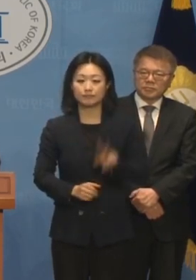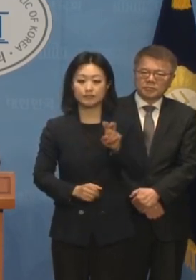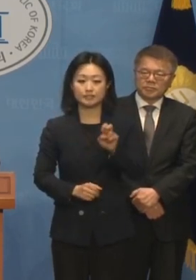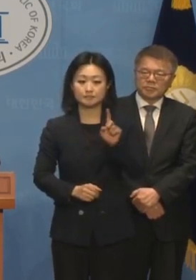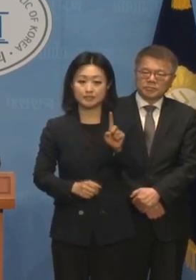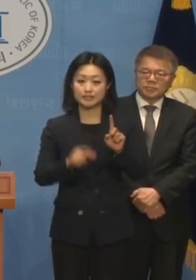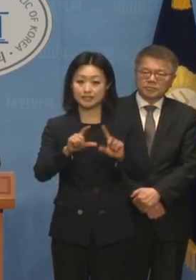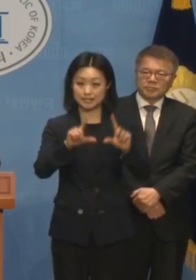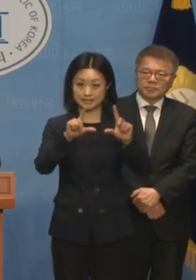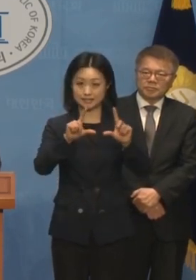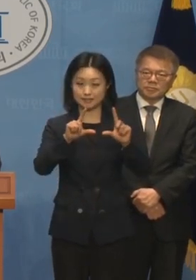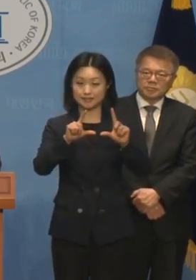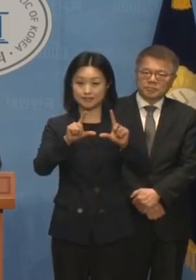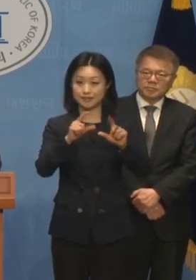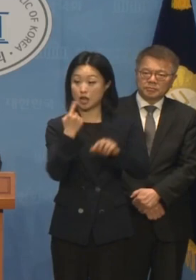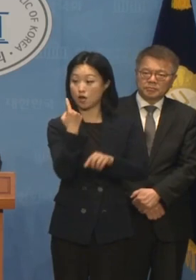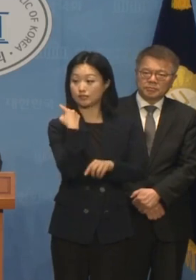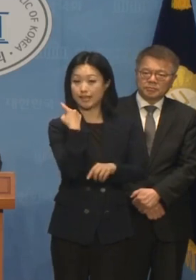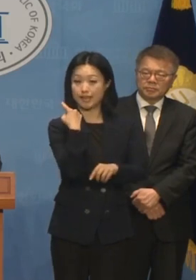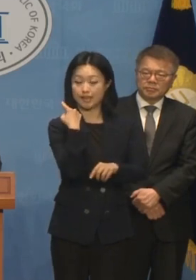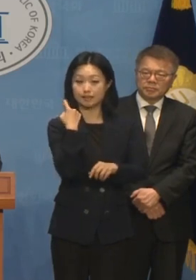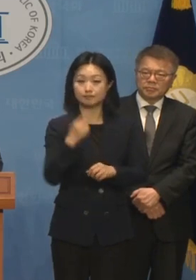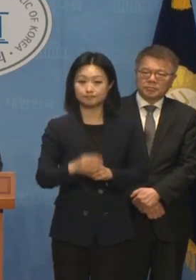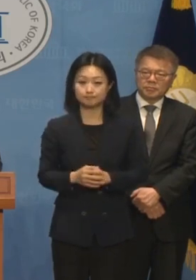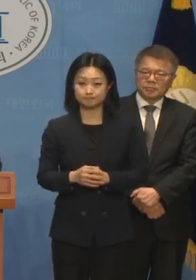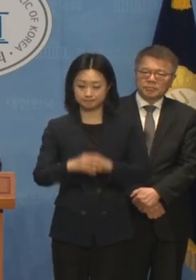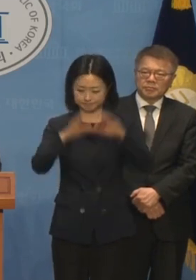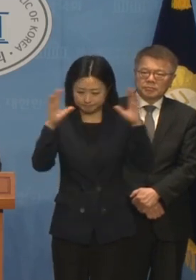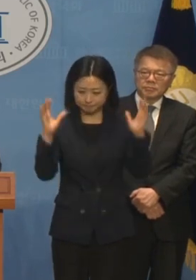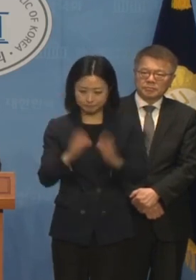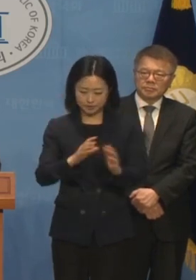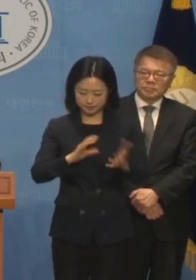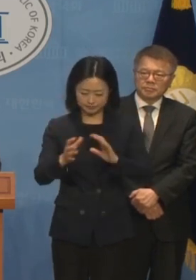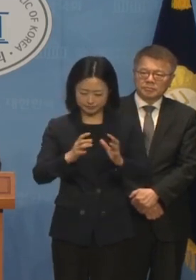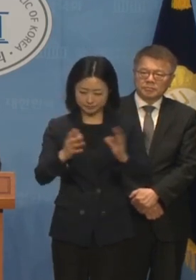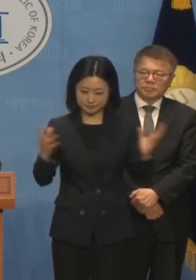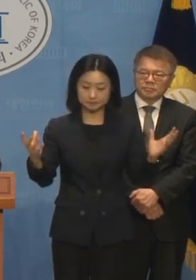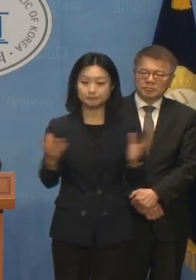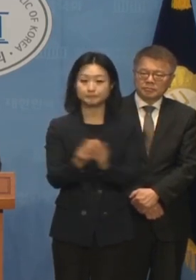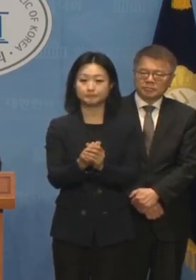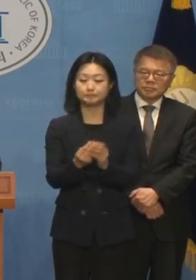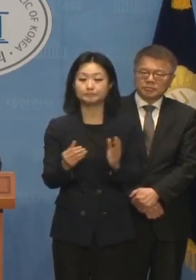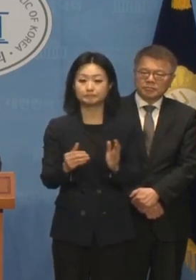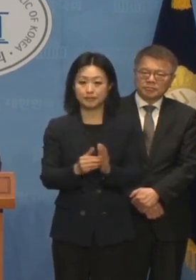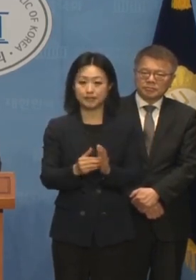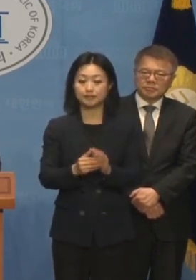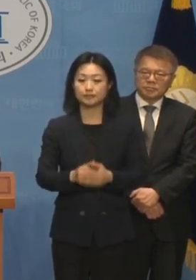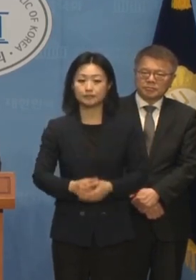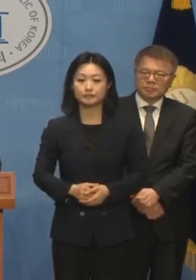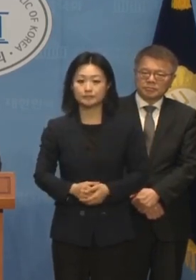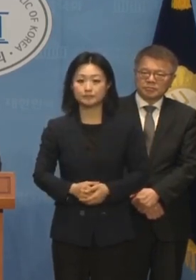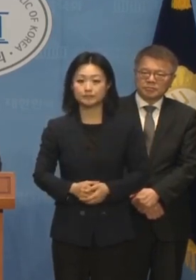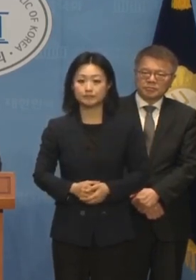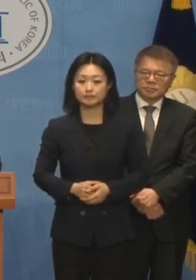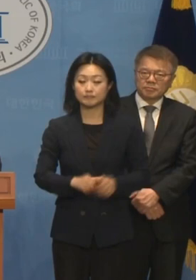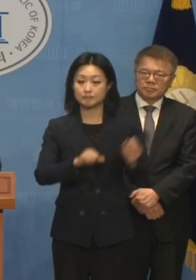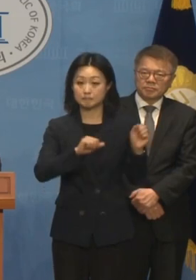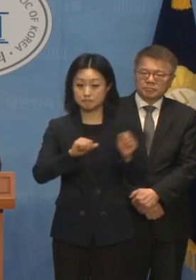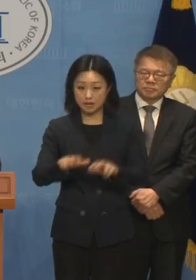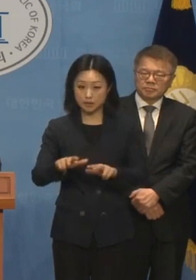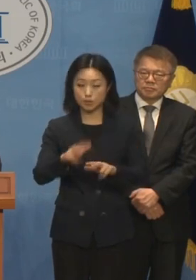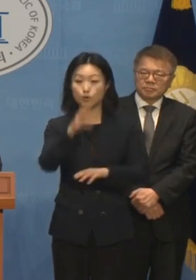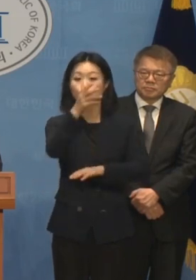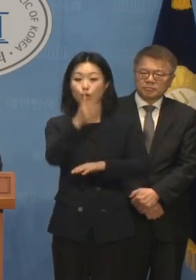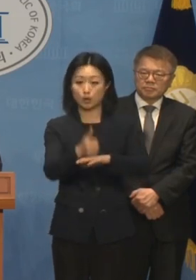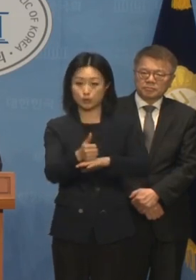21일 마지막 날입니다. 어제 수기 토론회가 모두 끝났습니다. 그리고 그 직후에